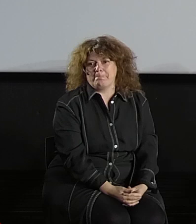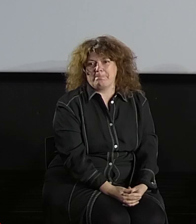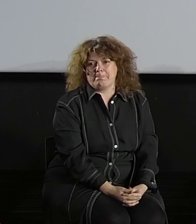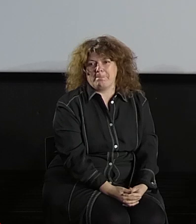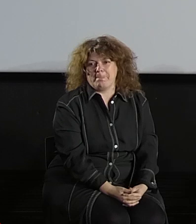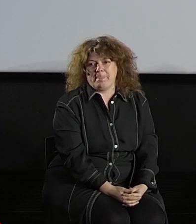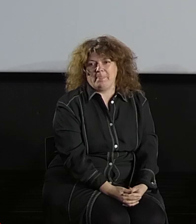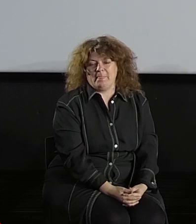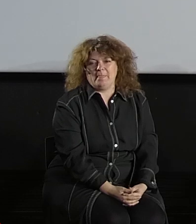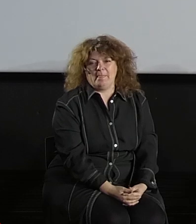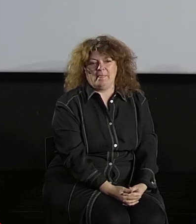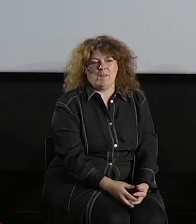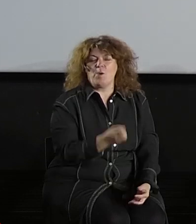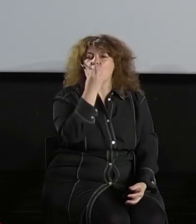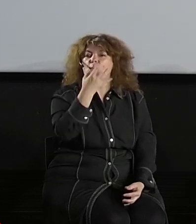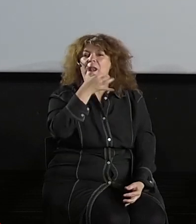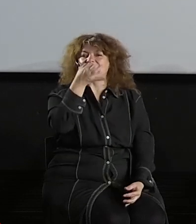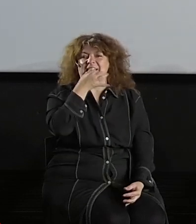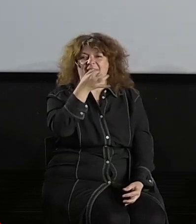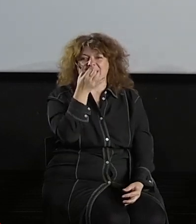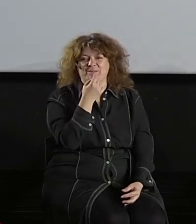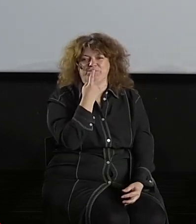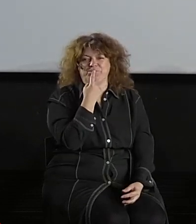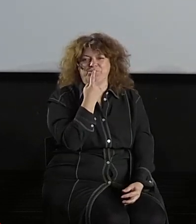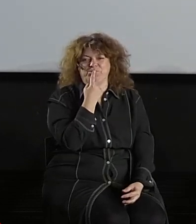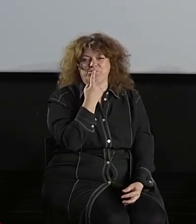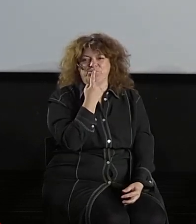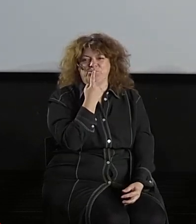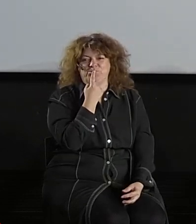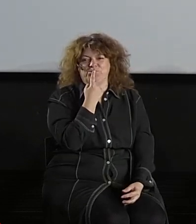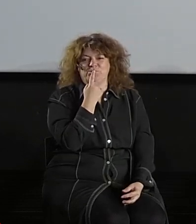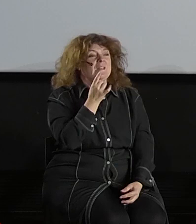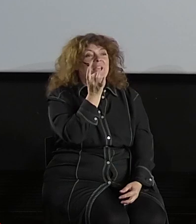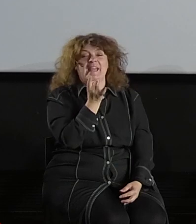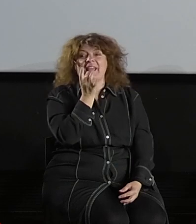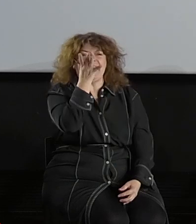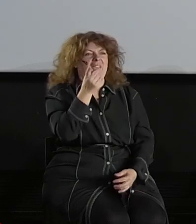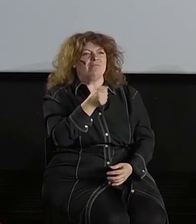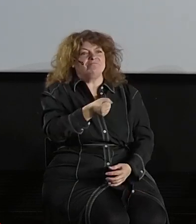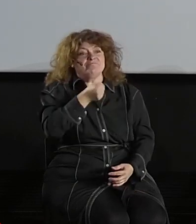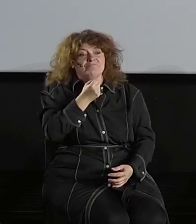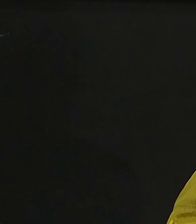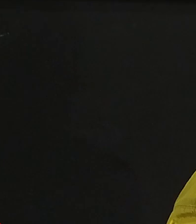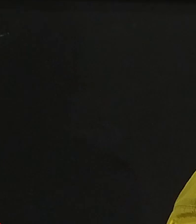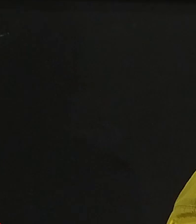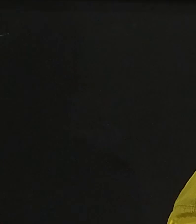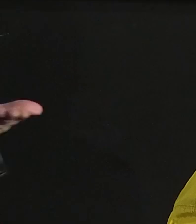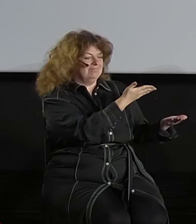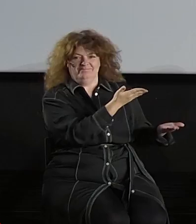ti tardes nuestra idea er no er intervenir demasiado desde aquí también un poco por por